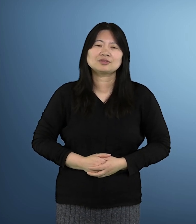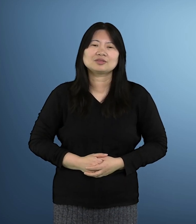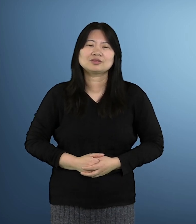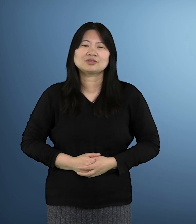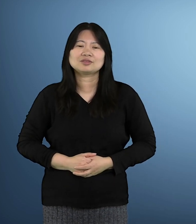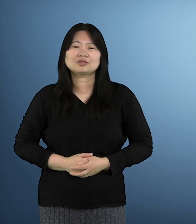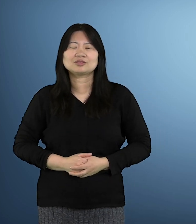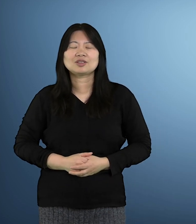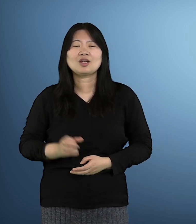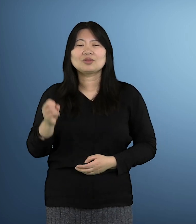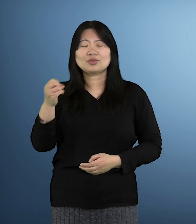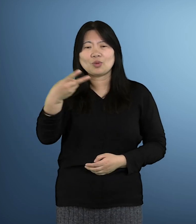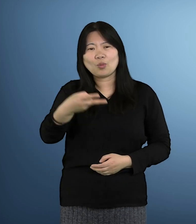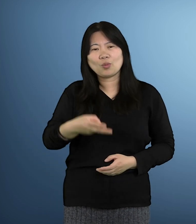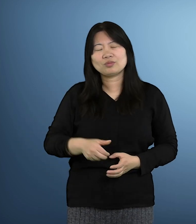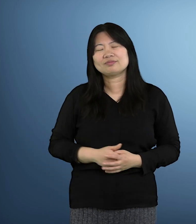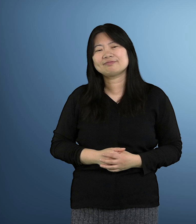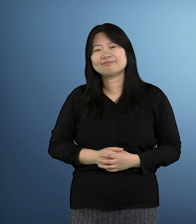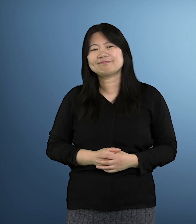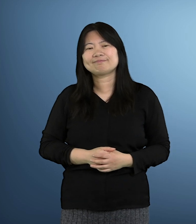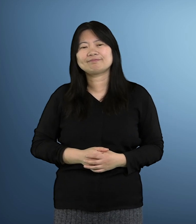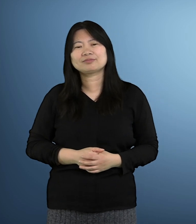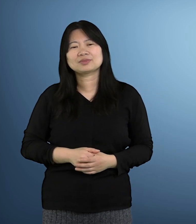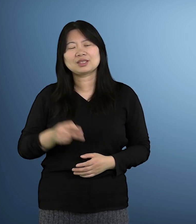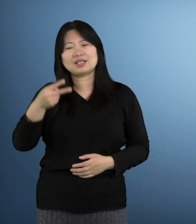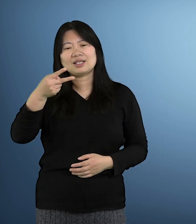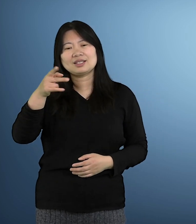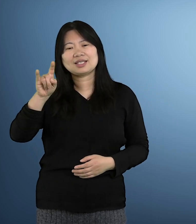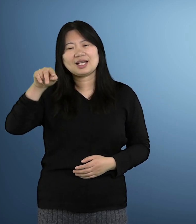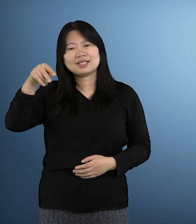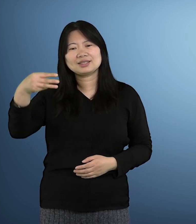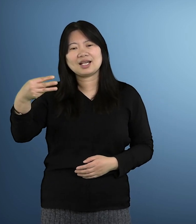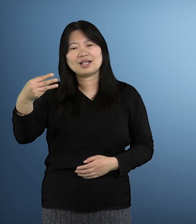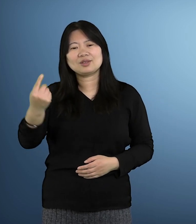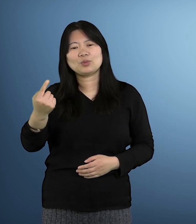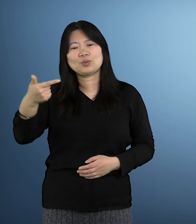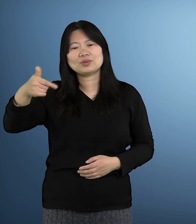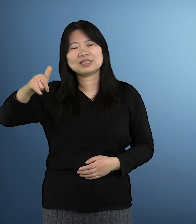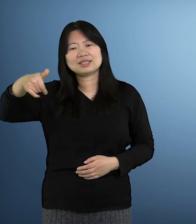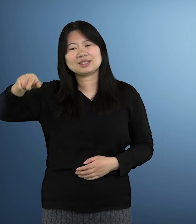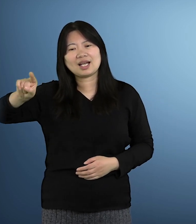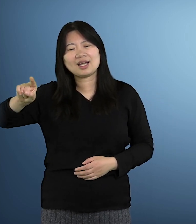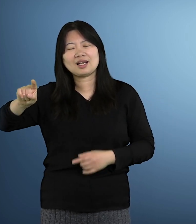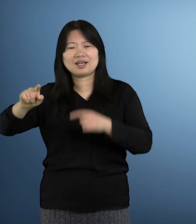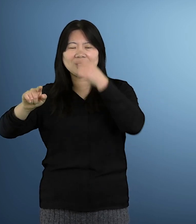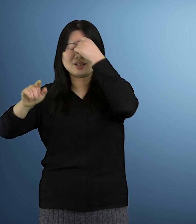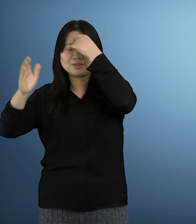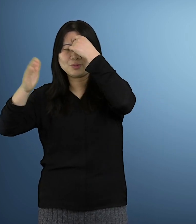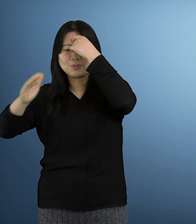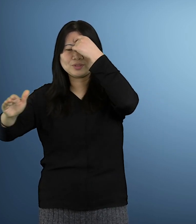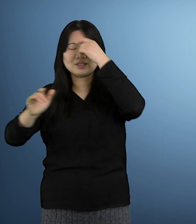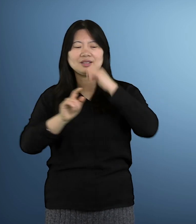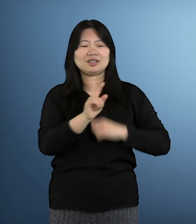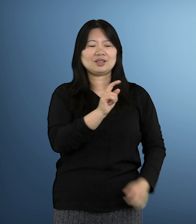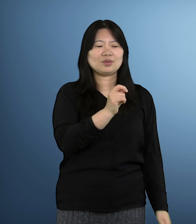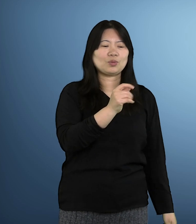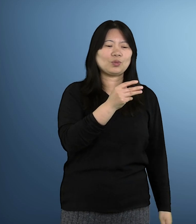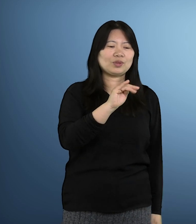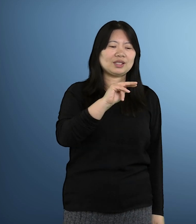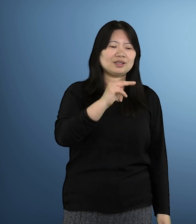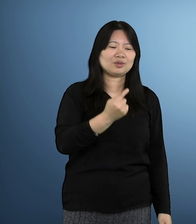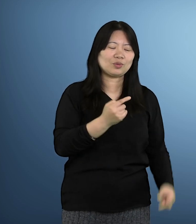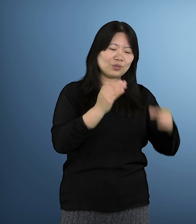또 빌립보 성도들뿐만 아니라 데살로니가 교인들이든지 고린도